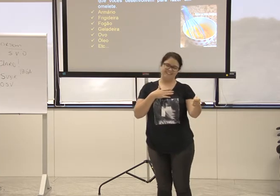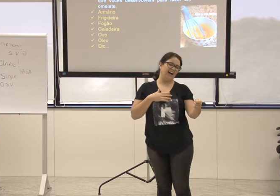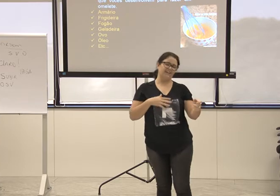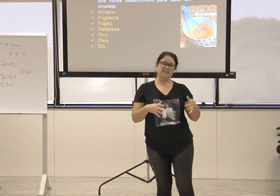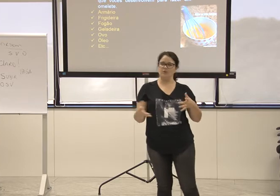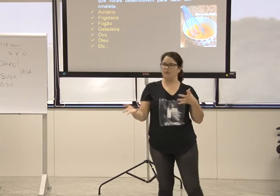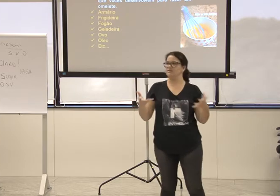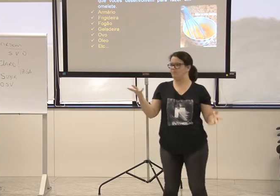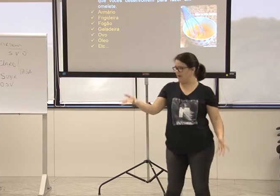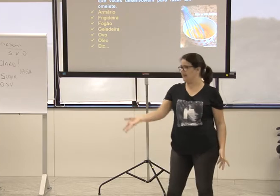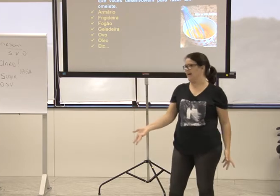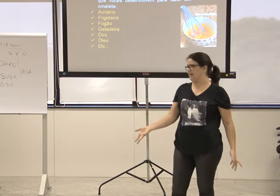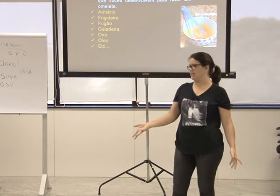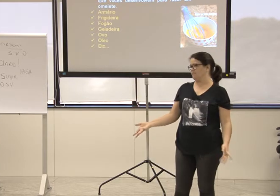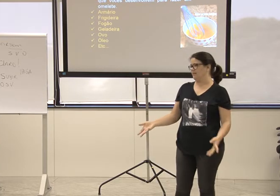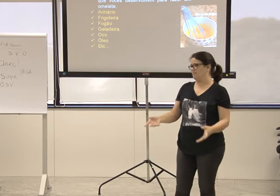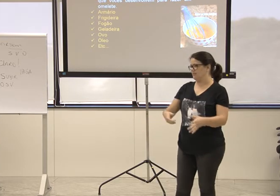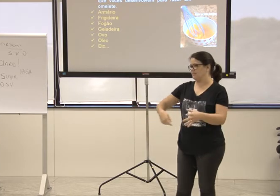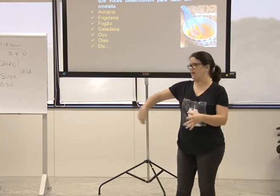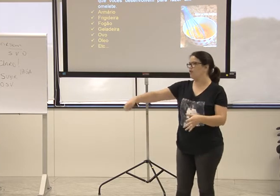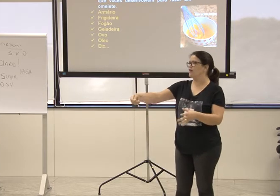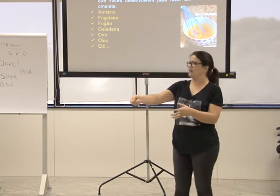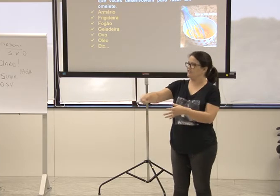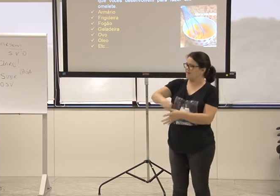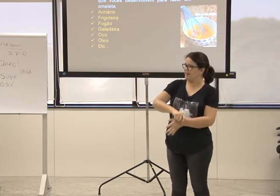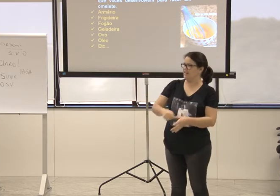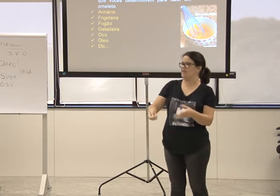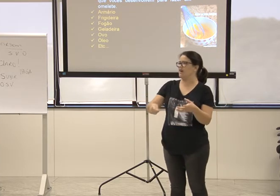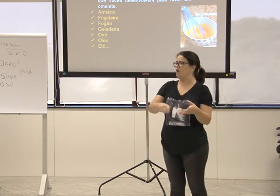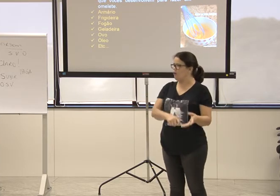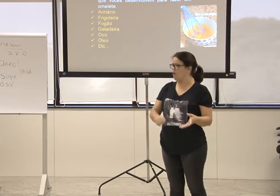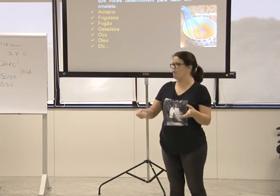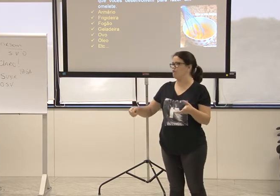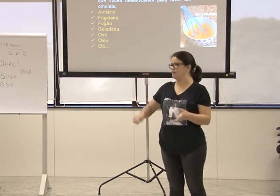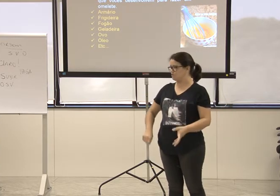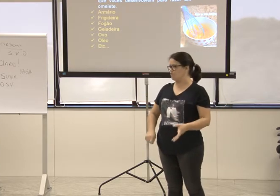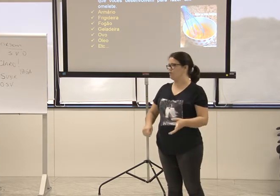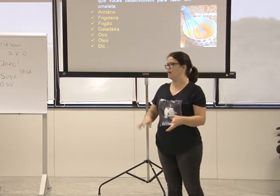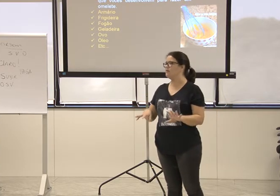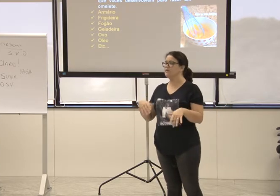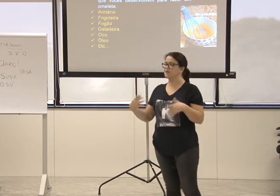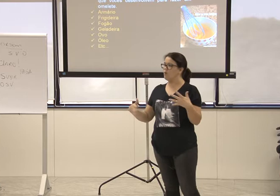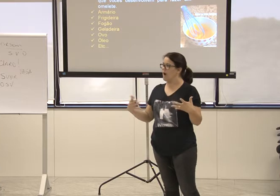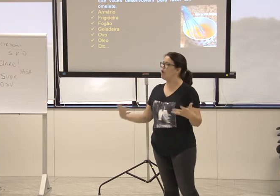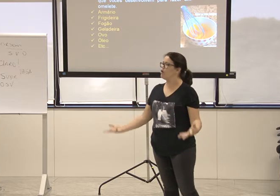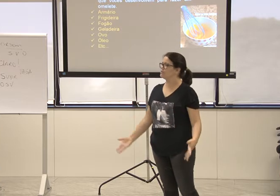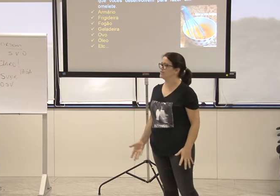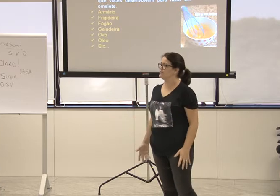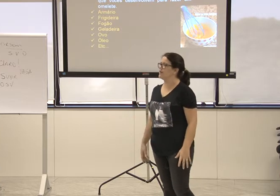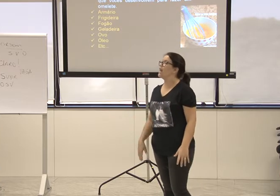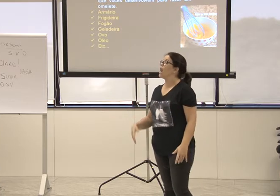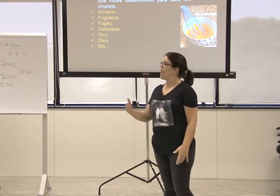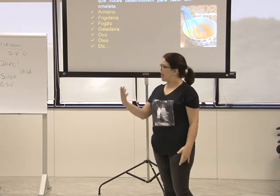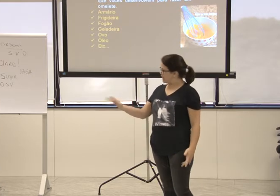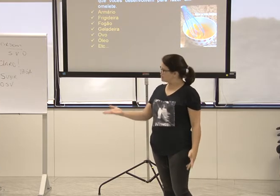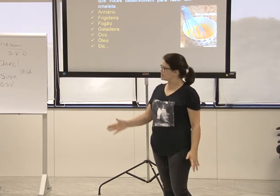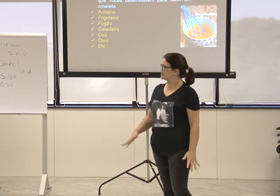Tá? Então, isso panqueca também. Porque você está colocando ali farinha, ovo, açúcar. Então, há outras formas. Light,